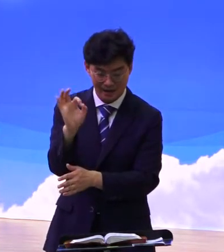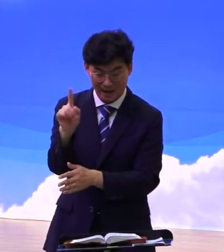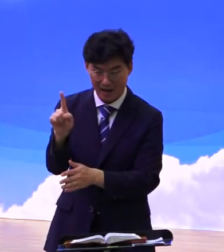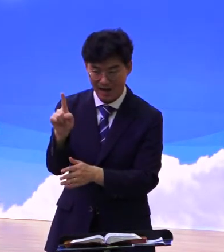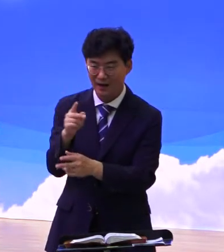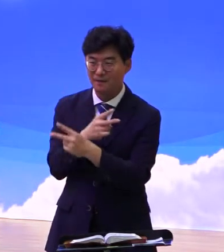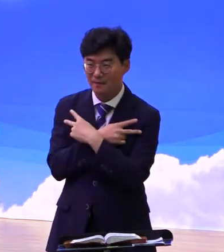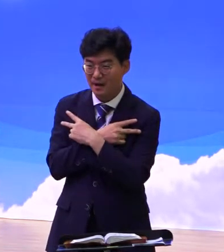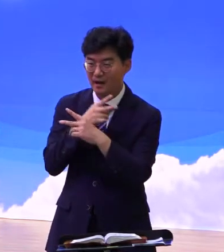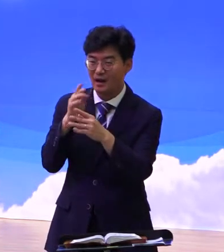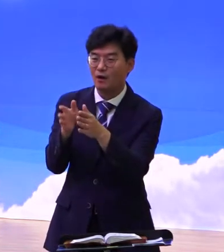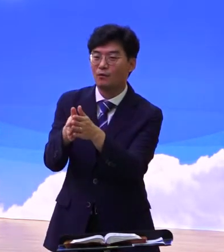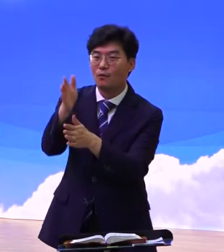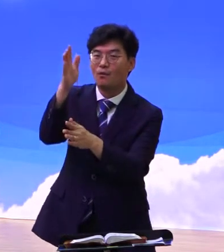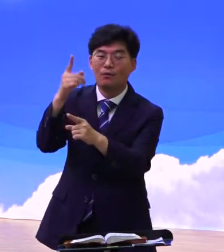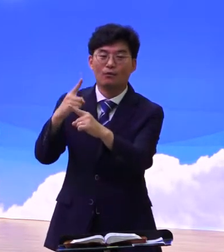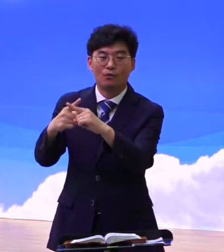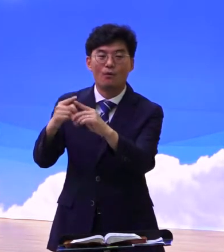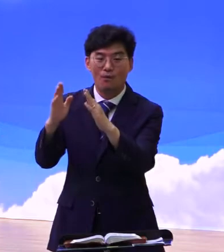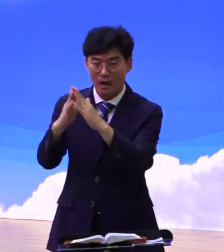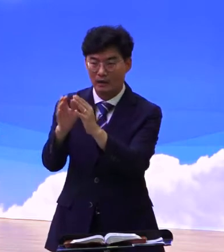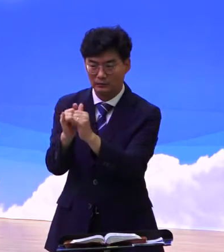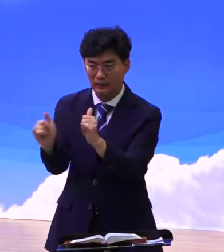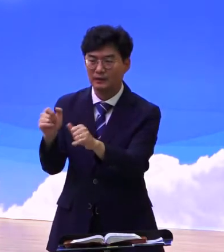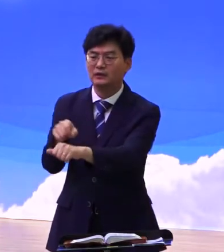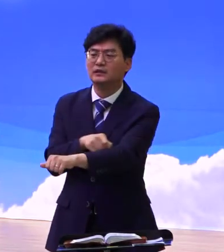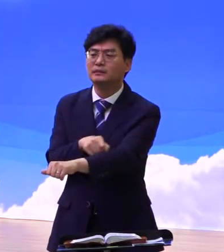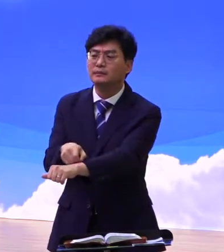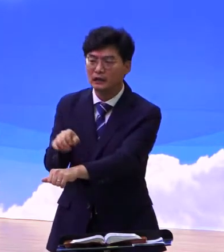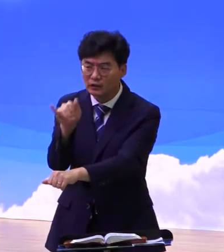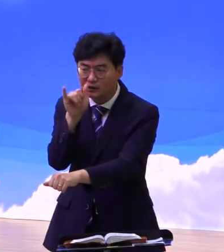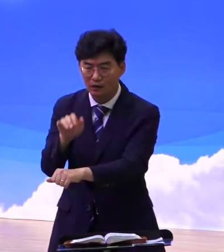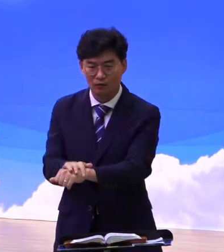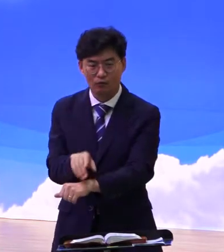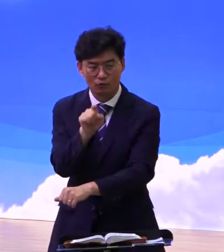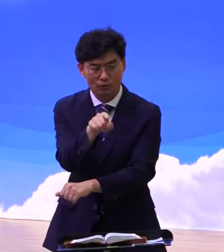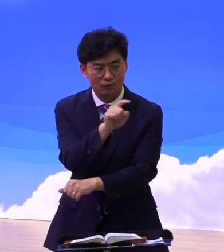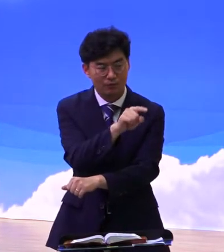특별했다라고 이야기한 것입니다. 그 특별함의 이유는